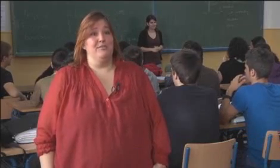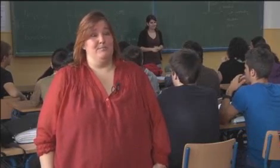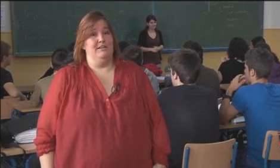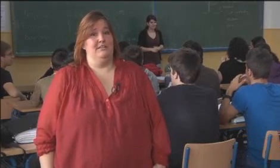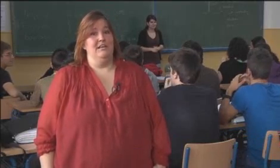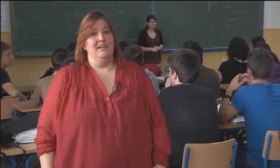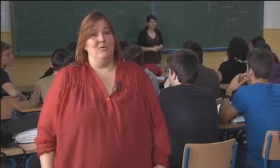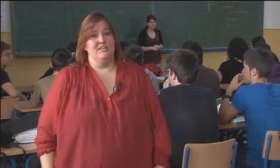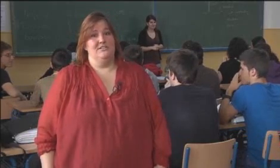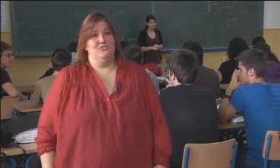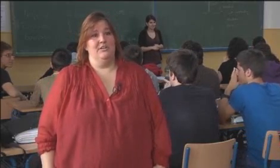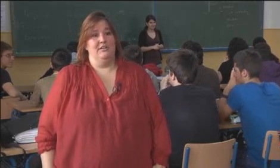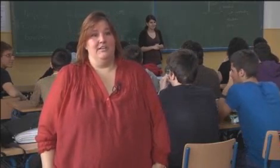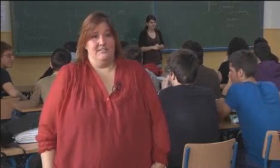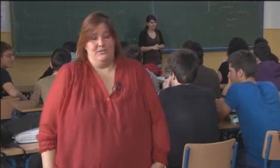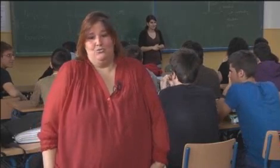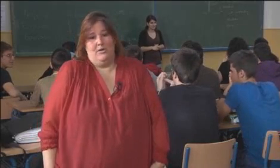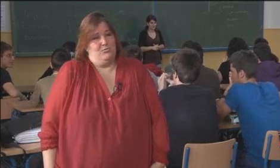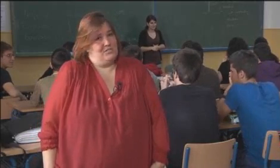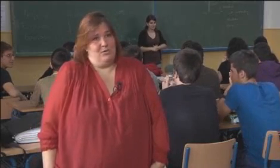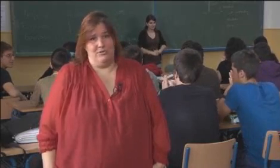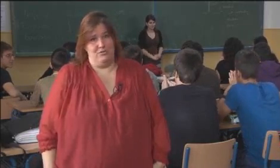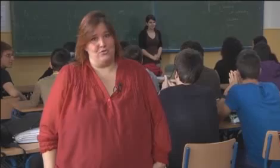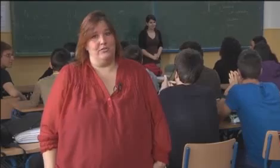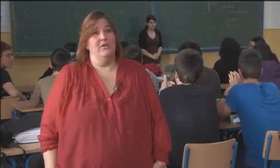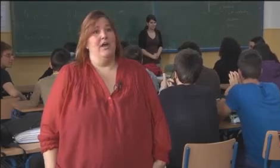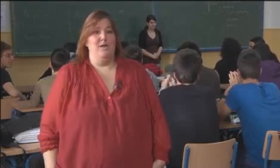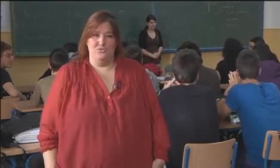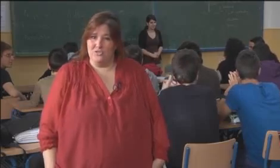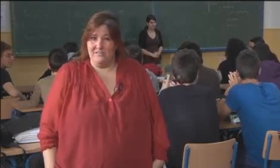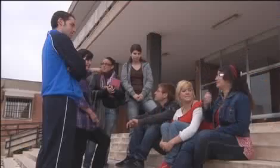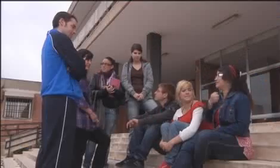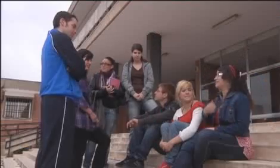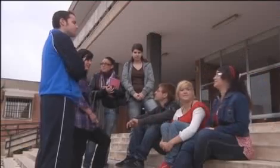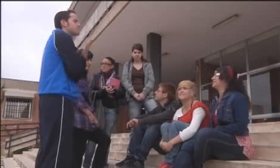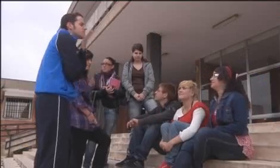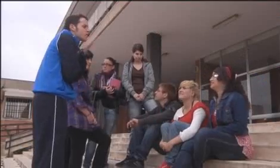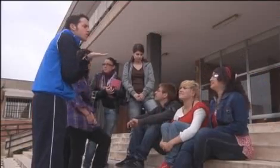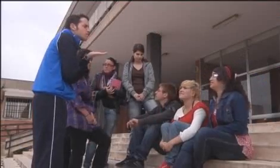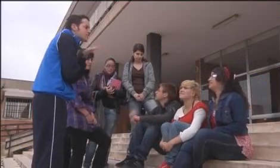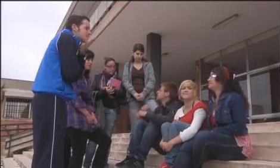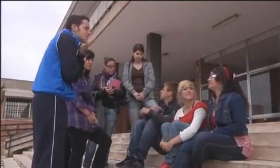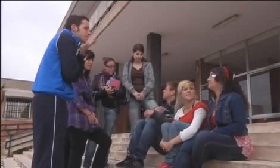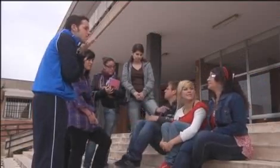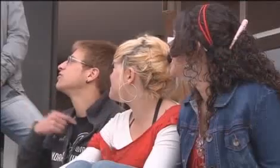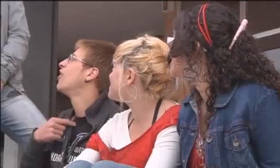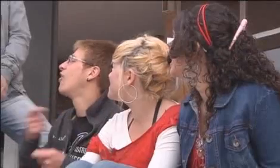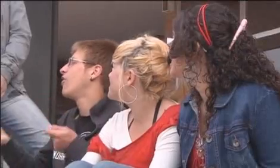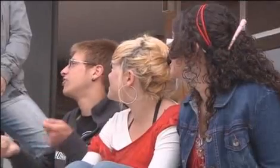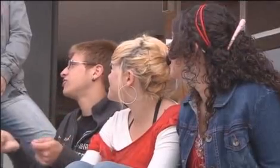poder impartir lengua de signos en el instituto hay muchísimos alumnado sordo hay muchos intérpretes trabajando que se ha luchado mucho para que el alumnado